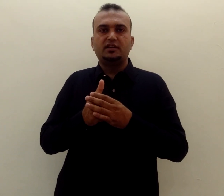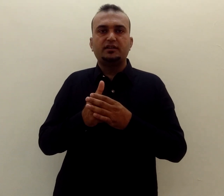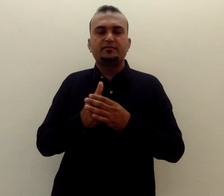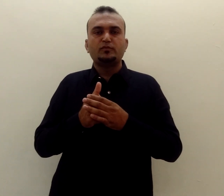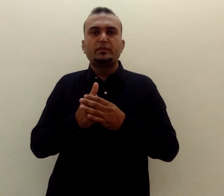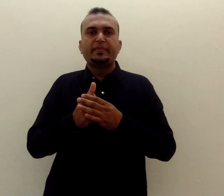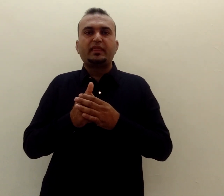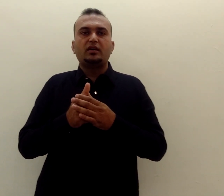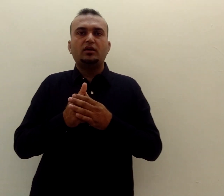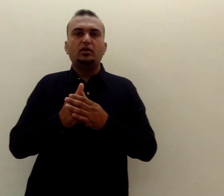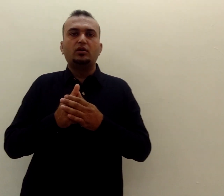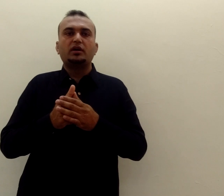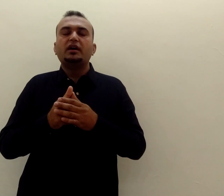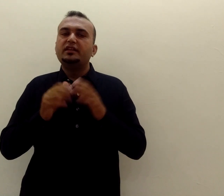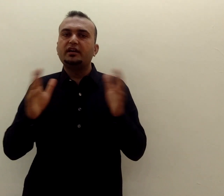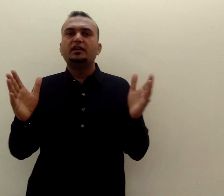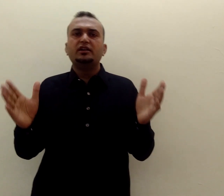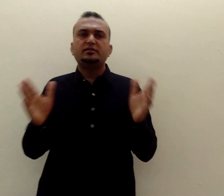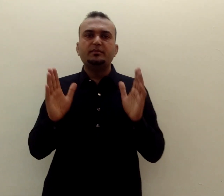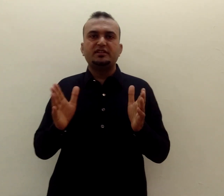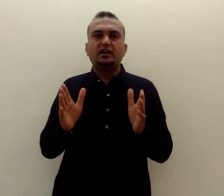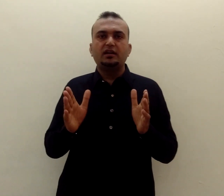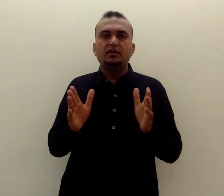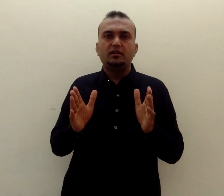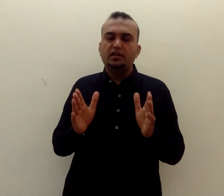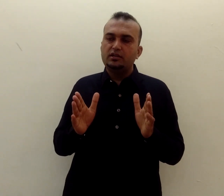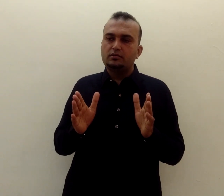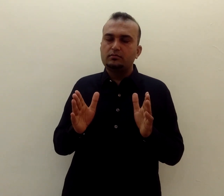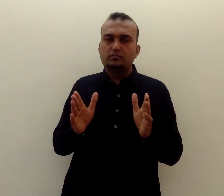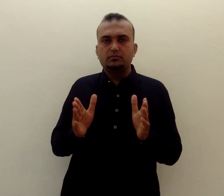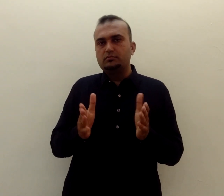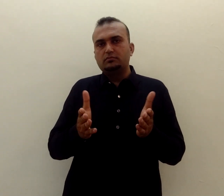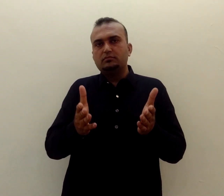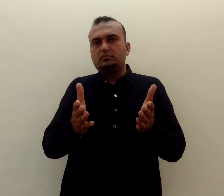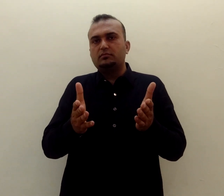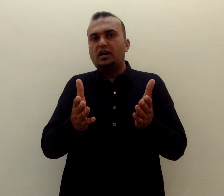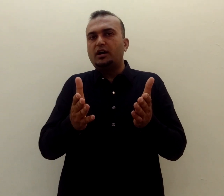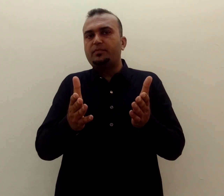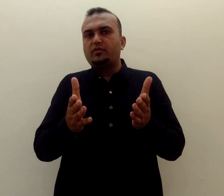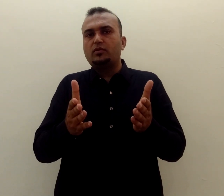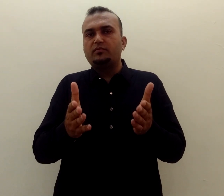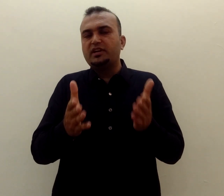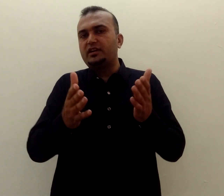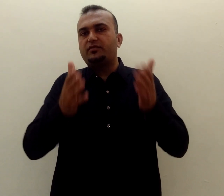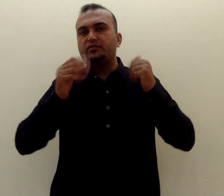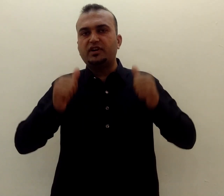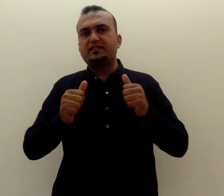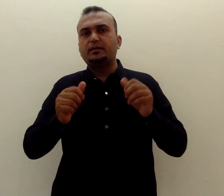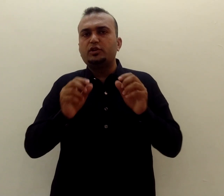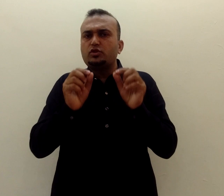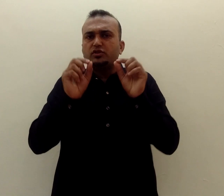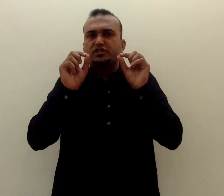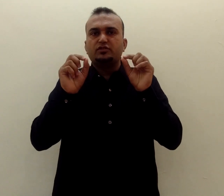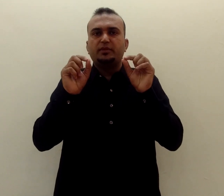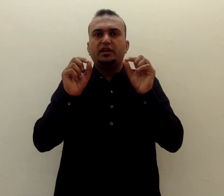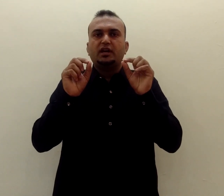है। और देखें इसमें मिसाल ले आप देखें, फॉर एग्जाम्पल छोटी छोटी चीज़ों में